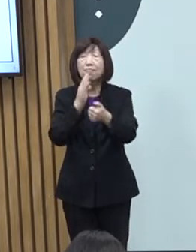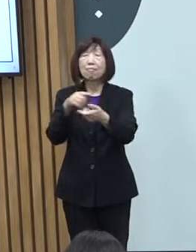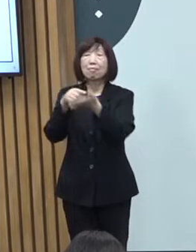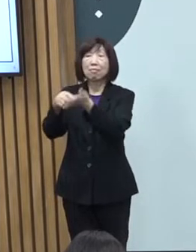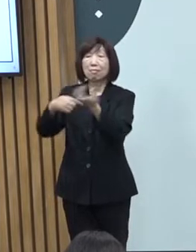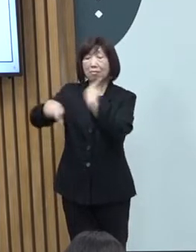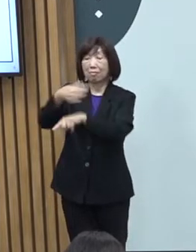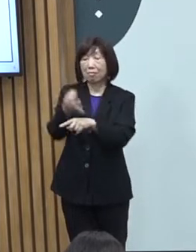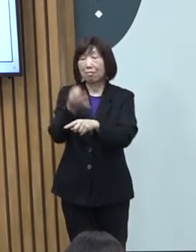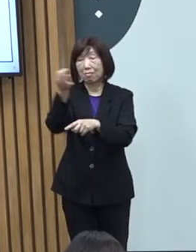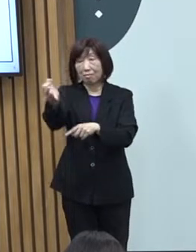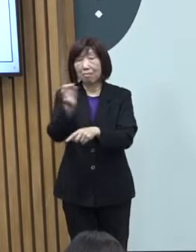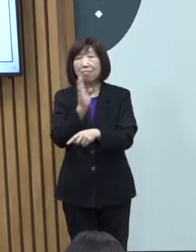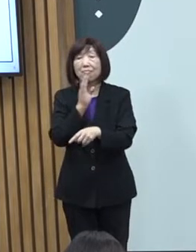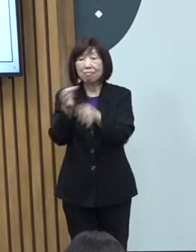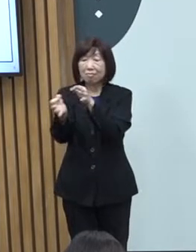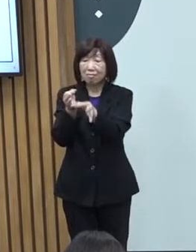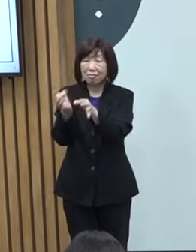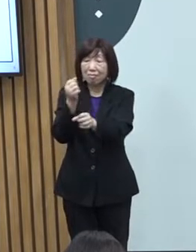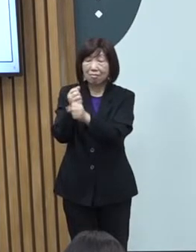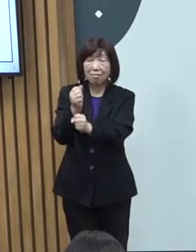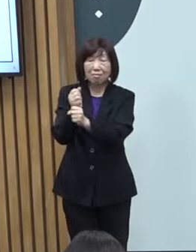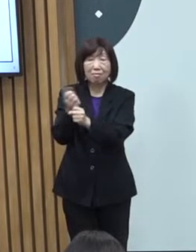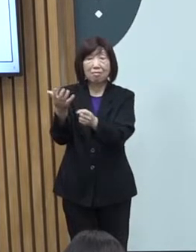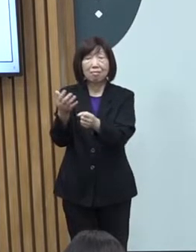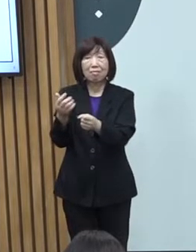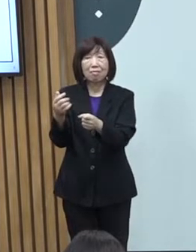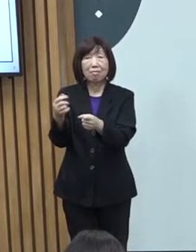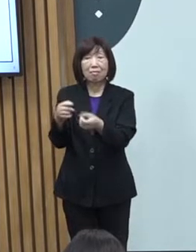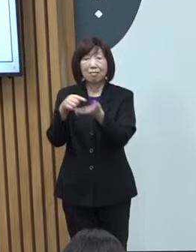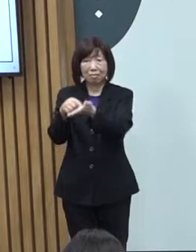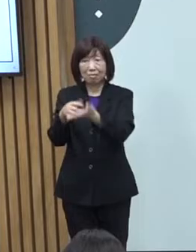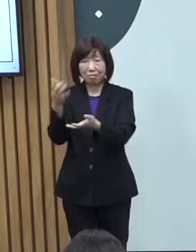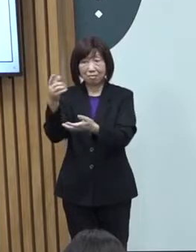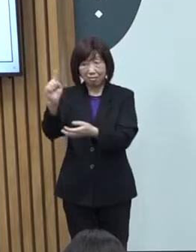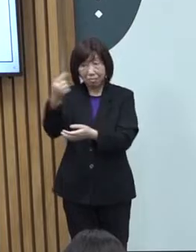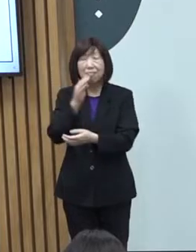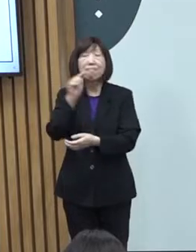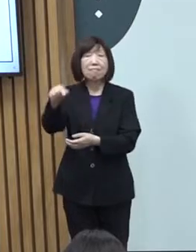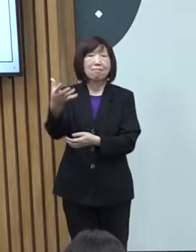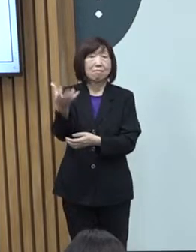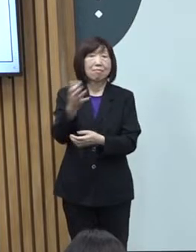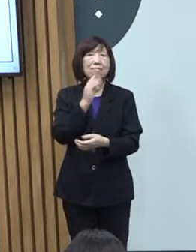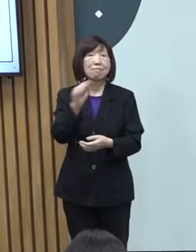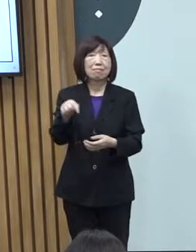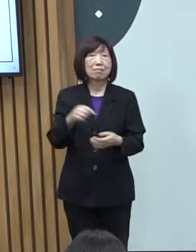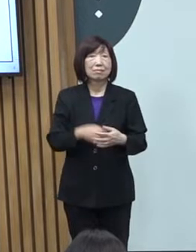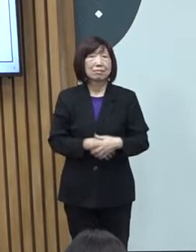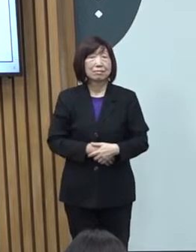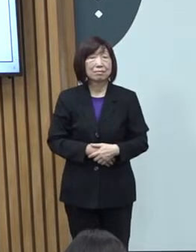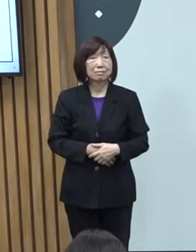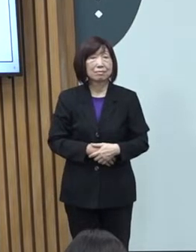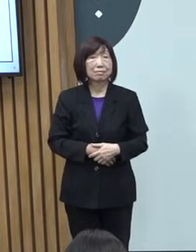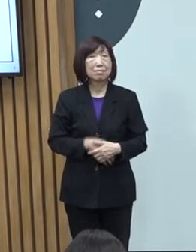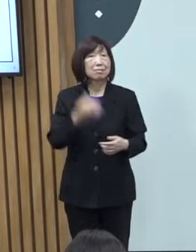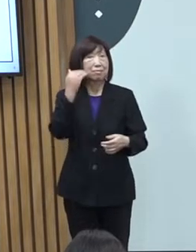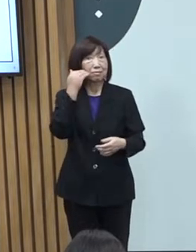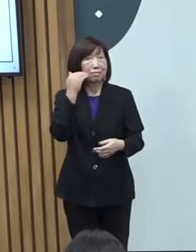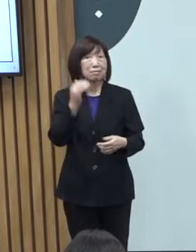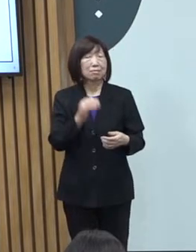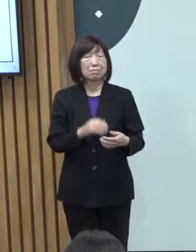是目前申请这个营业用车辆归户哈最多的人数最多的族群。那如果